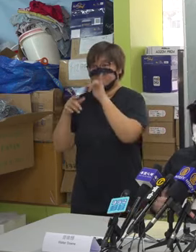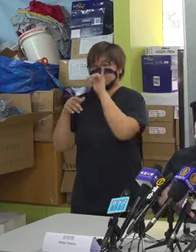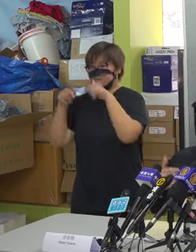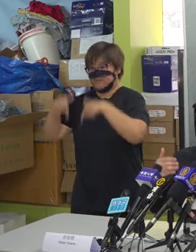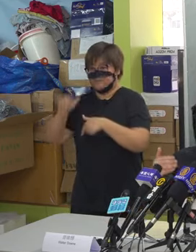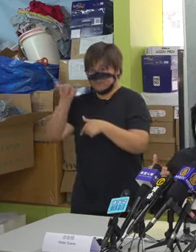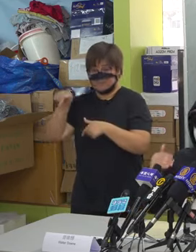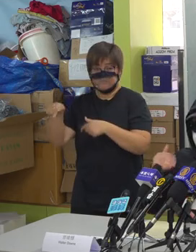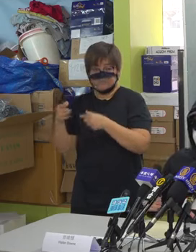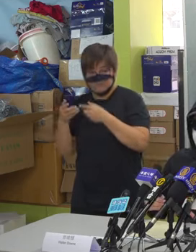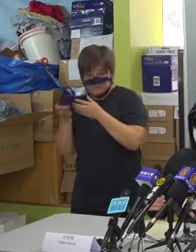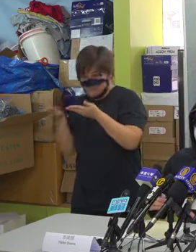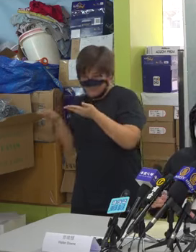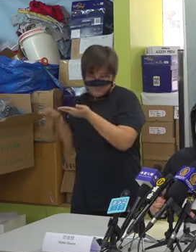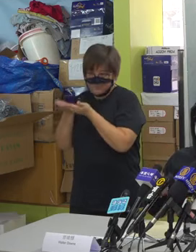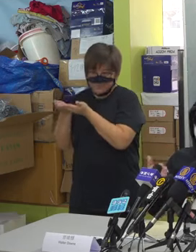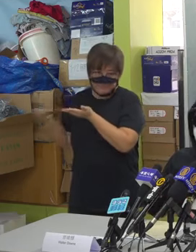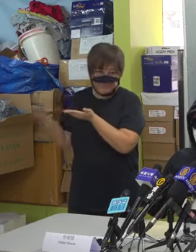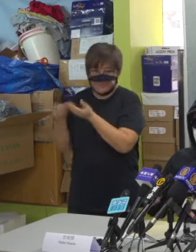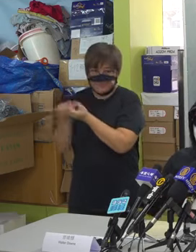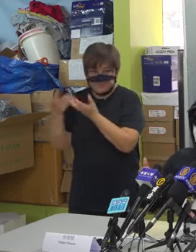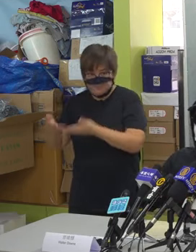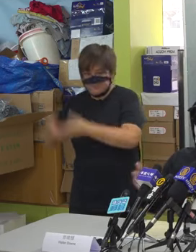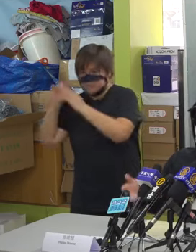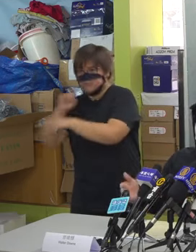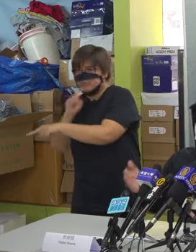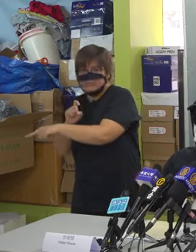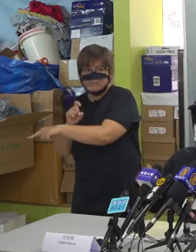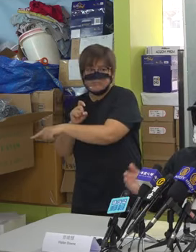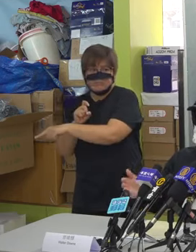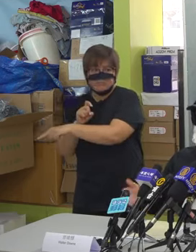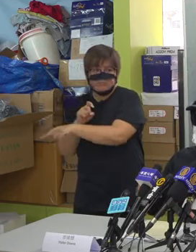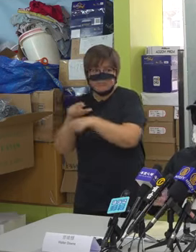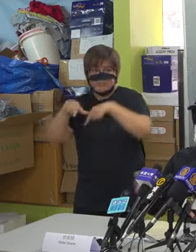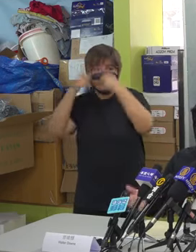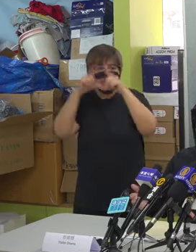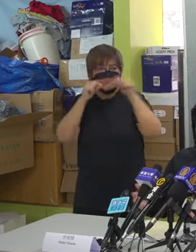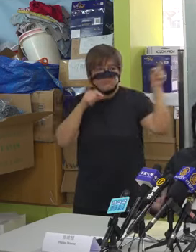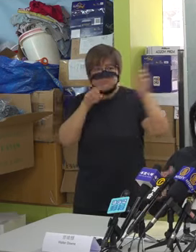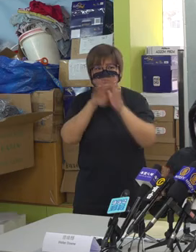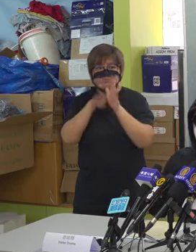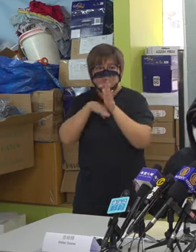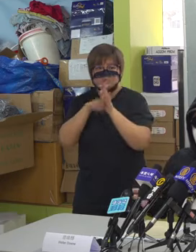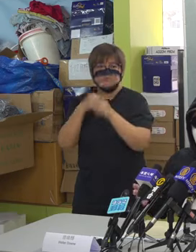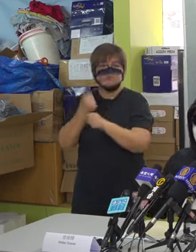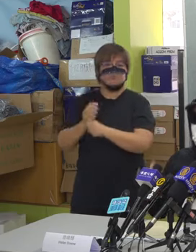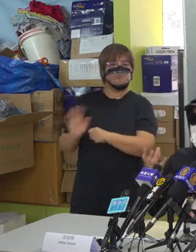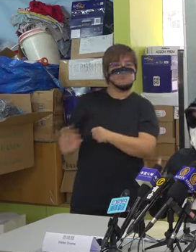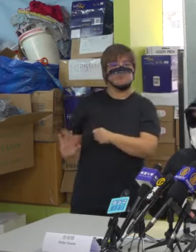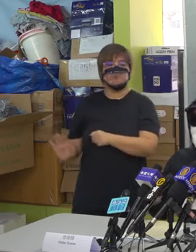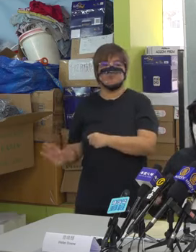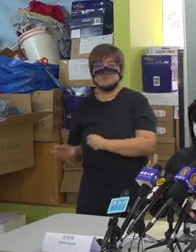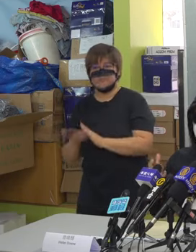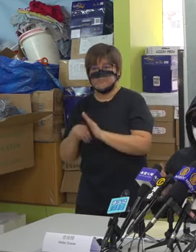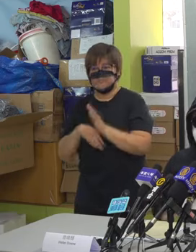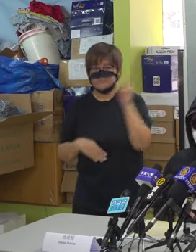們很難去 set 一個死線，話點樣你先會開，點樣幾時唔開，我哋就會繼續做啲乜嘢。我哋好難做到呢樣嘢，但係我哋要明白